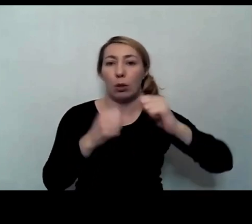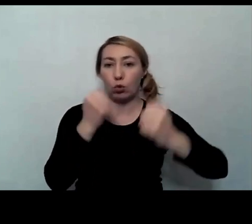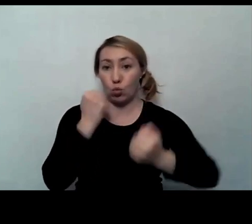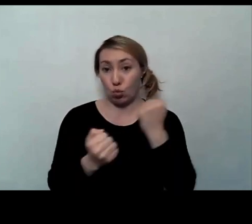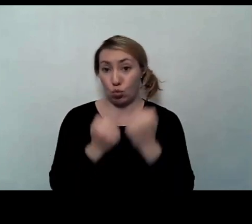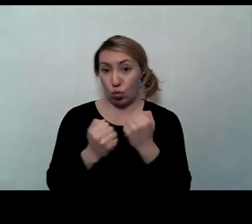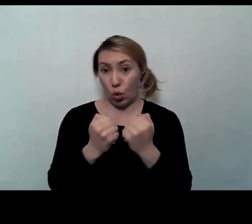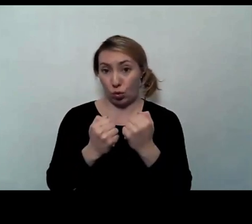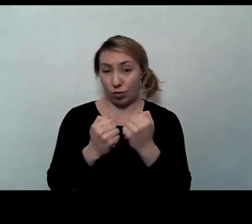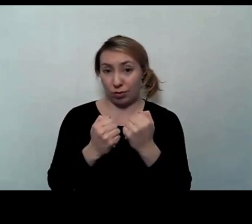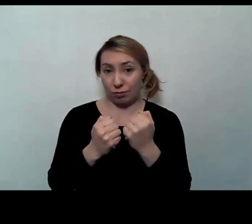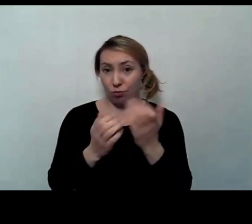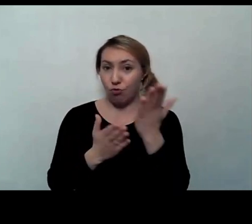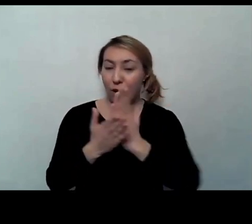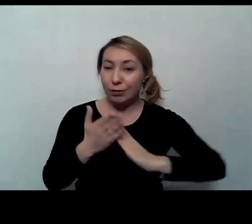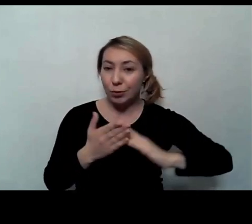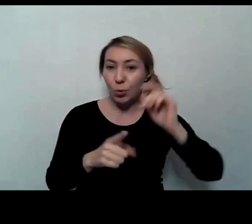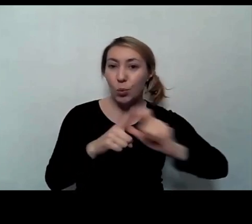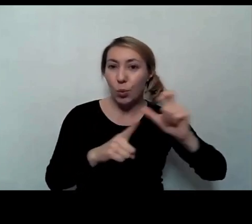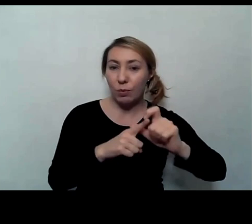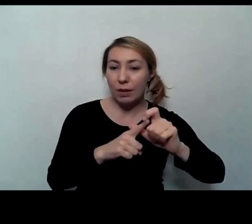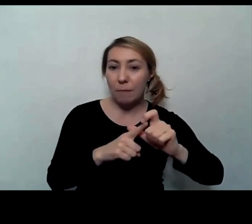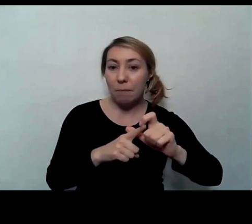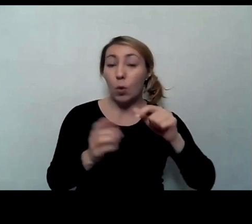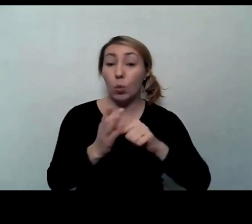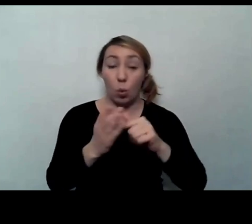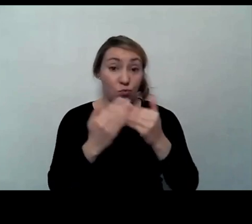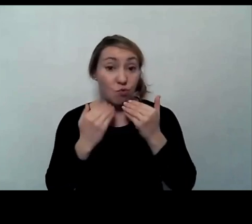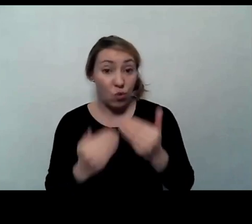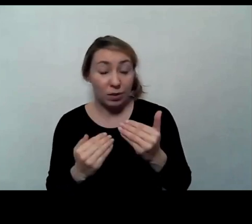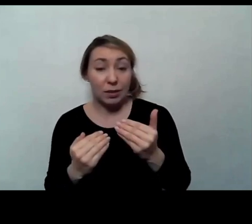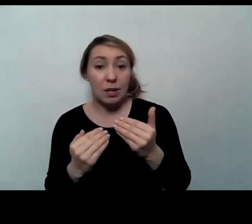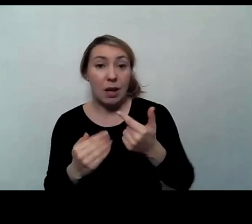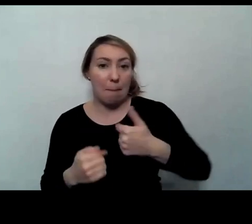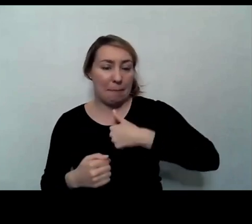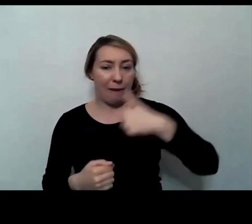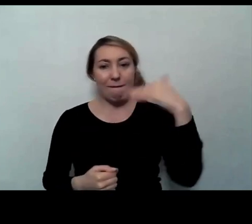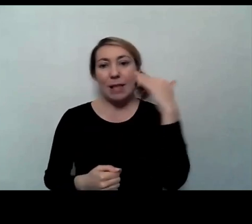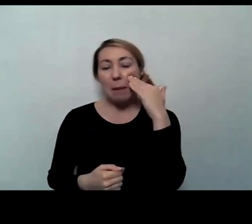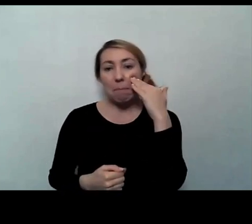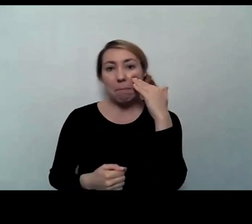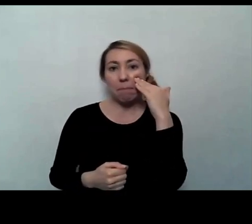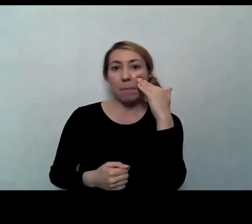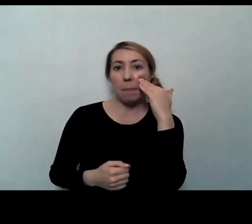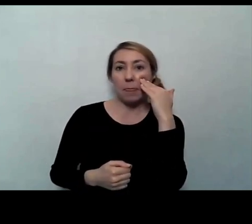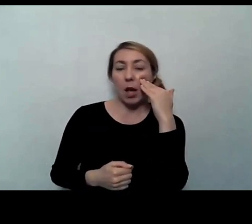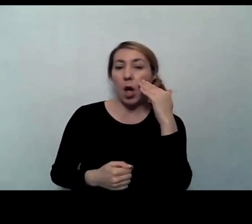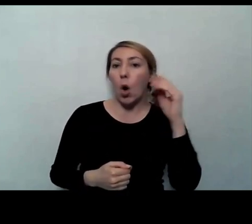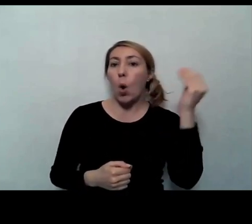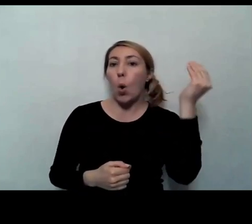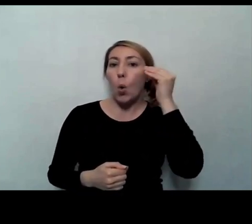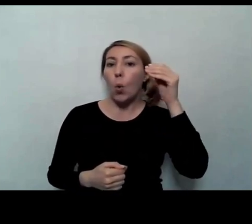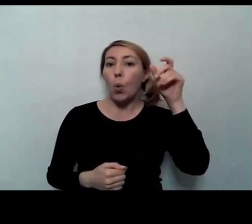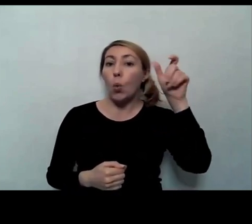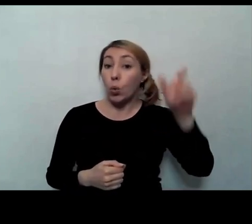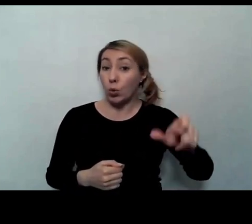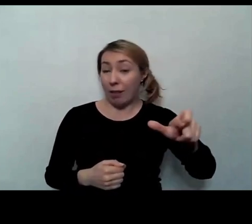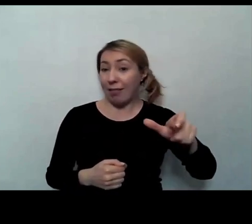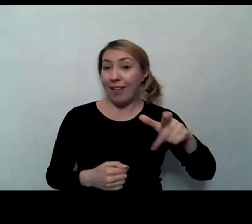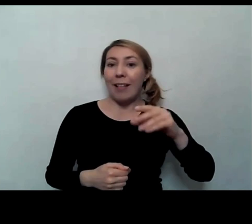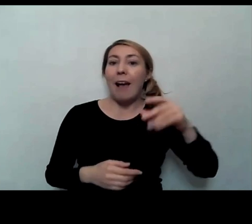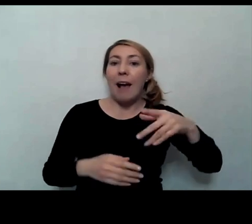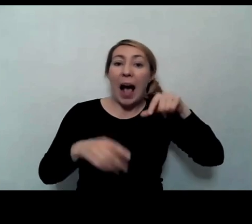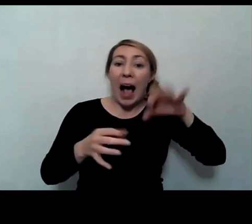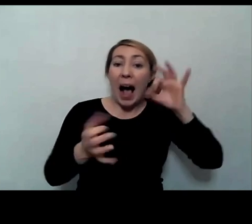trudności pola leksykalnego, dzięki czemu wiemy, że uczeń nie uczy się w trakcie rozwiązywania testu